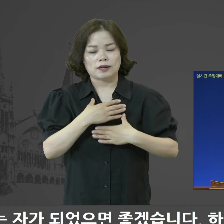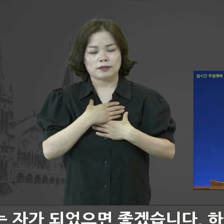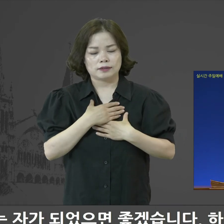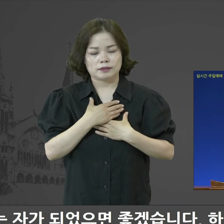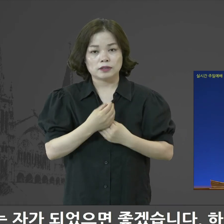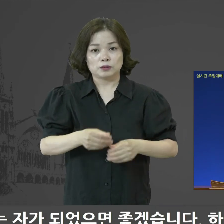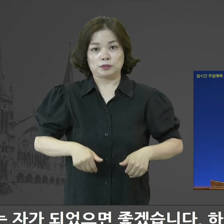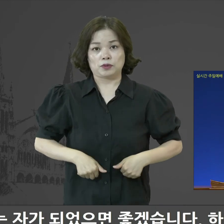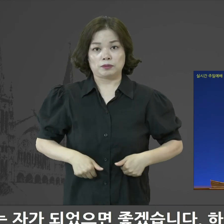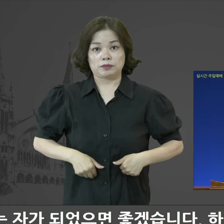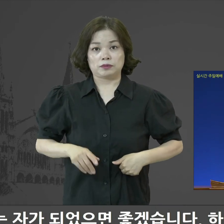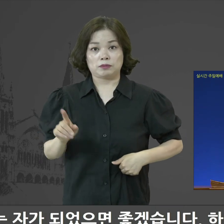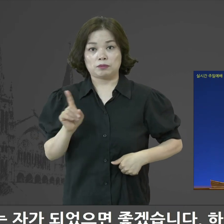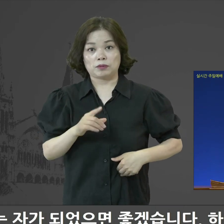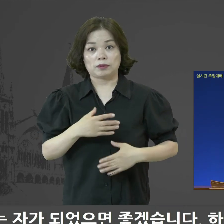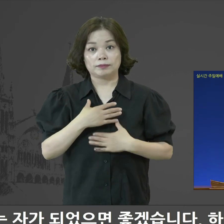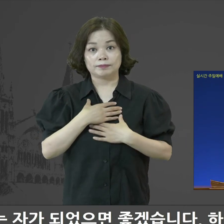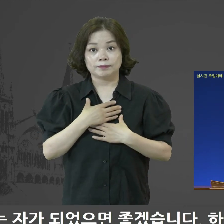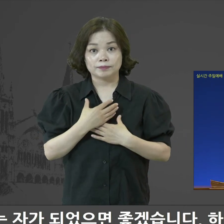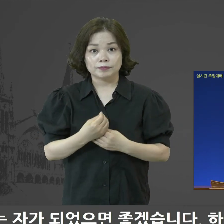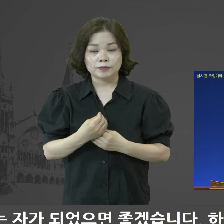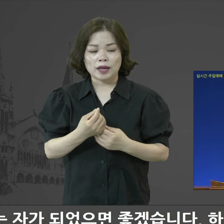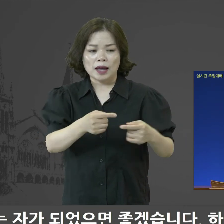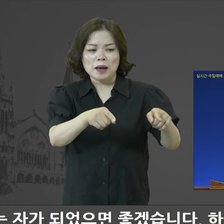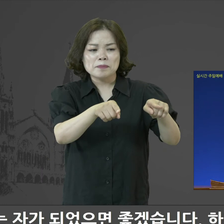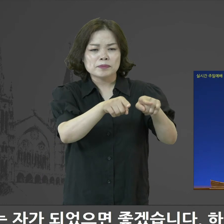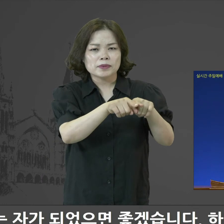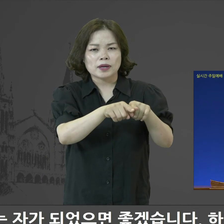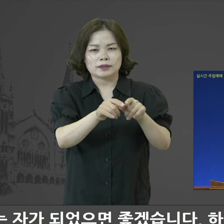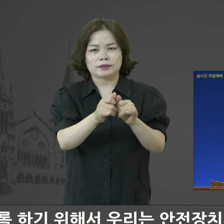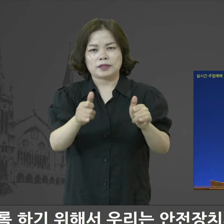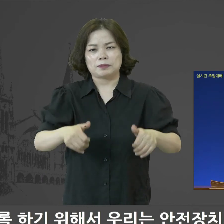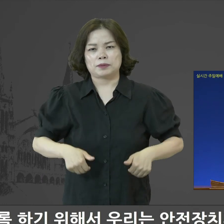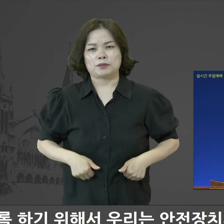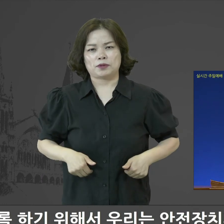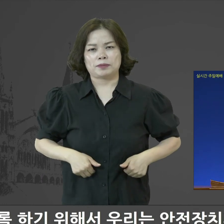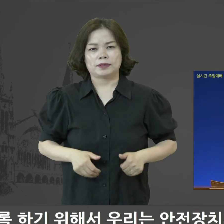필요합니다. 어떤 안전장치가 필요하면 함께 하는 사람들이 있어야 됩니다.